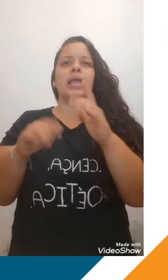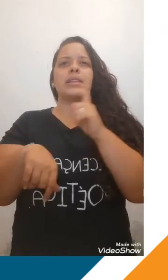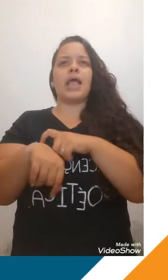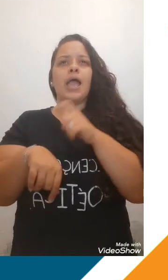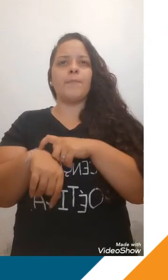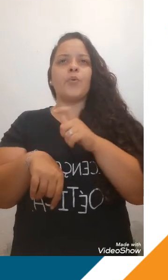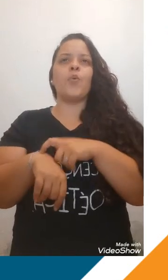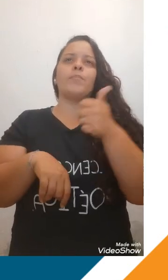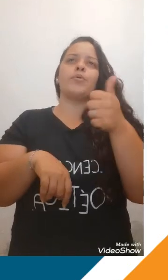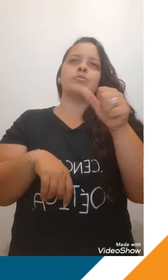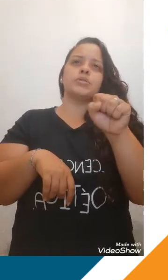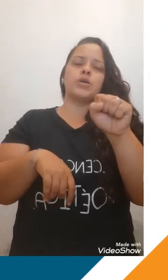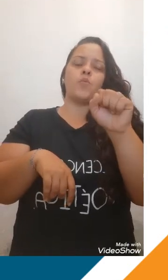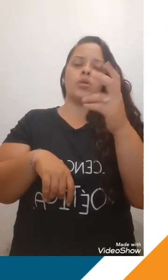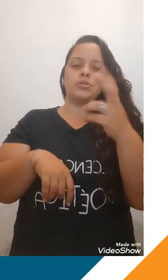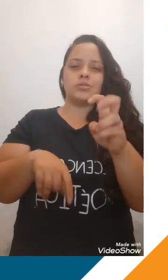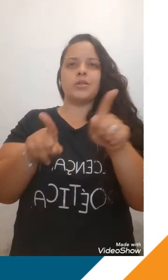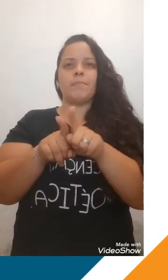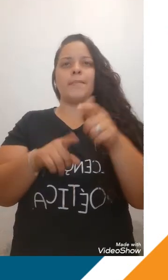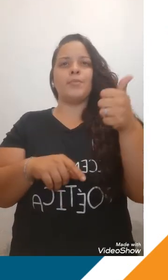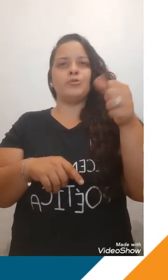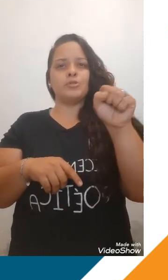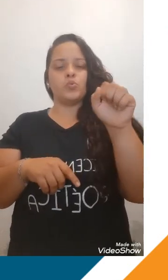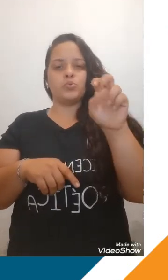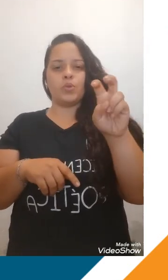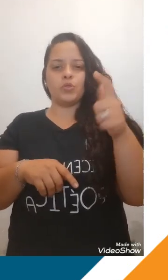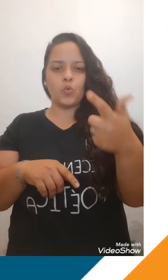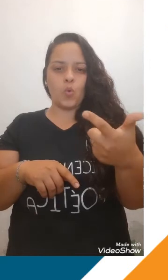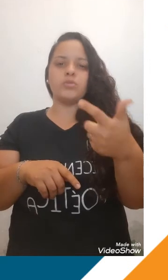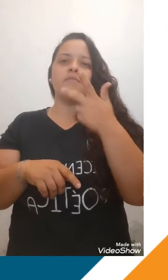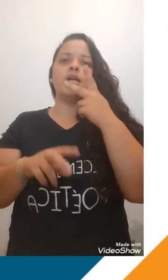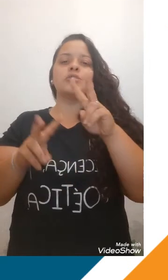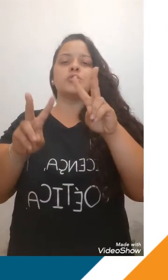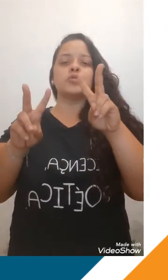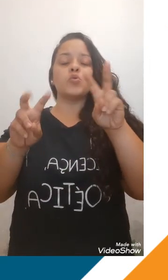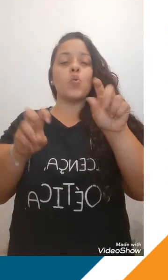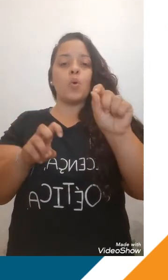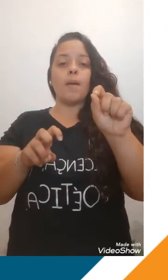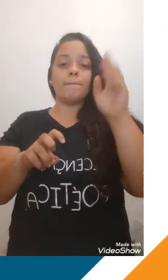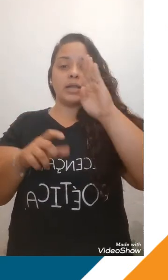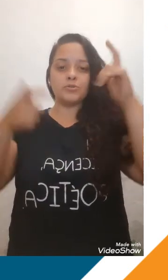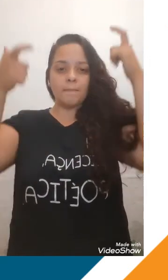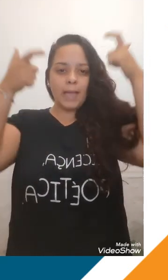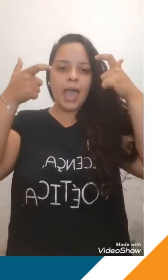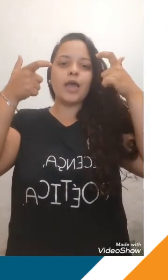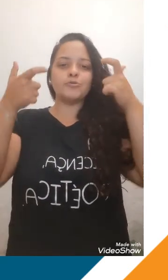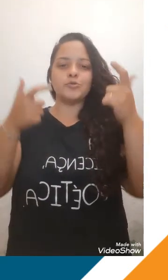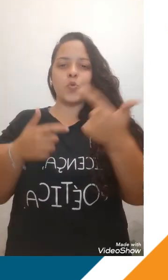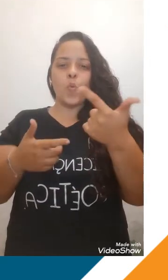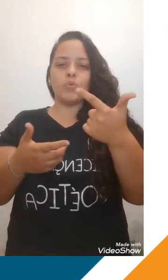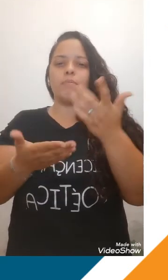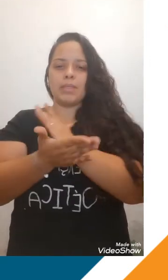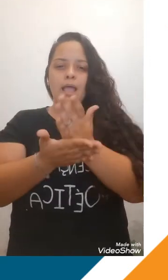1852, você identificar que a gente está falando de Brasil Império segunda metade do século XIX. Então, estamos falando do período